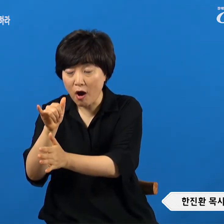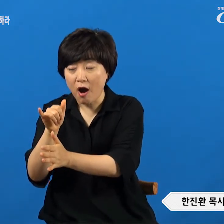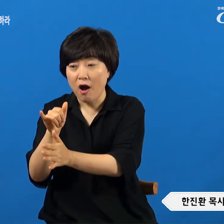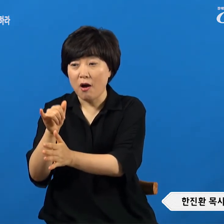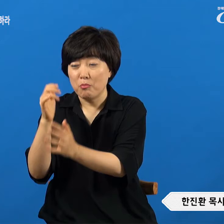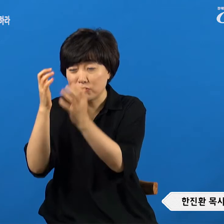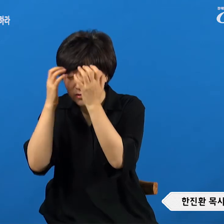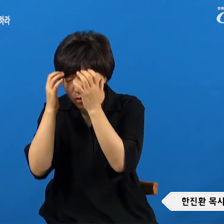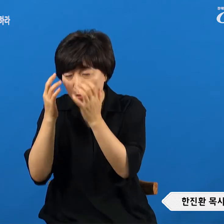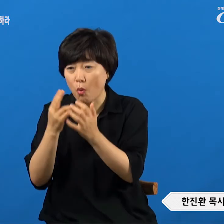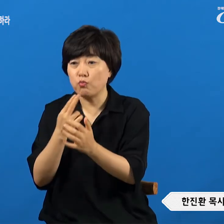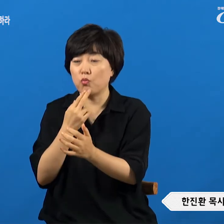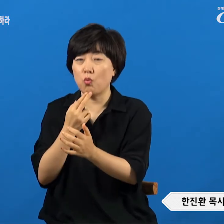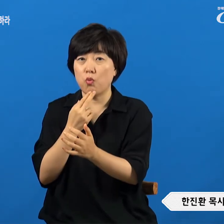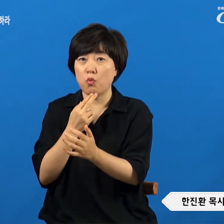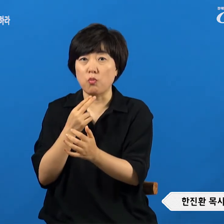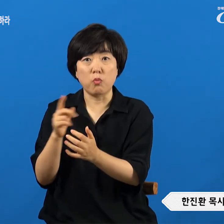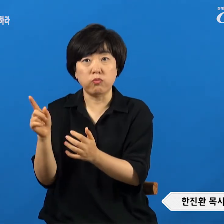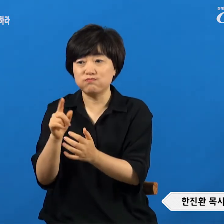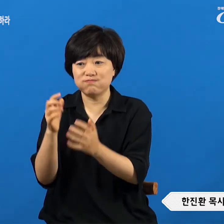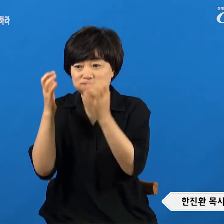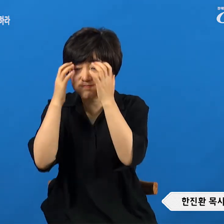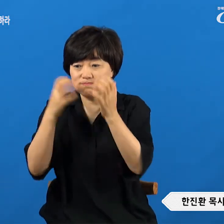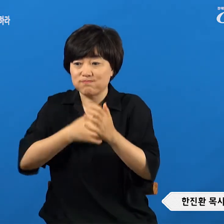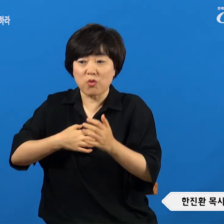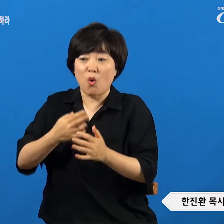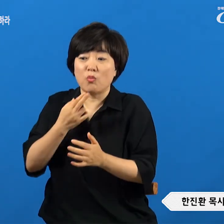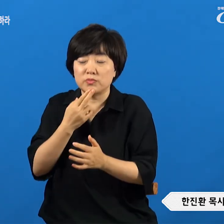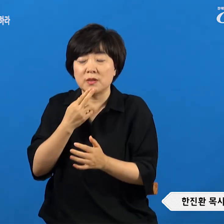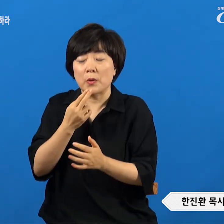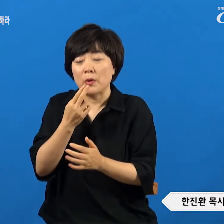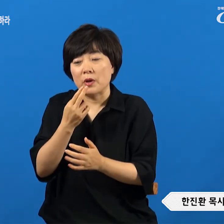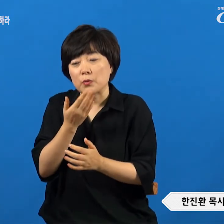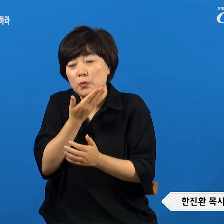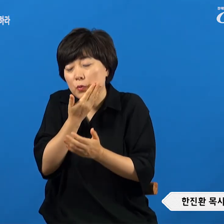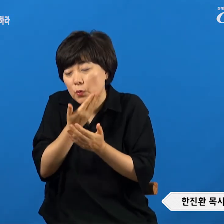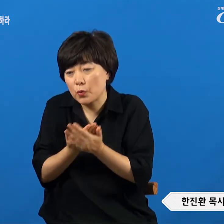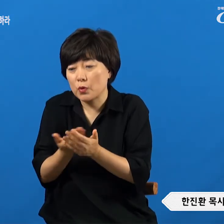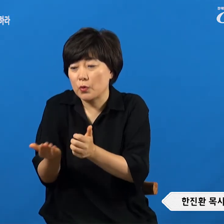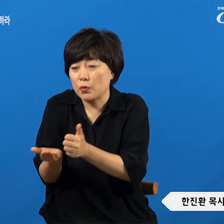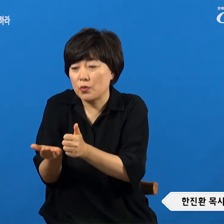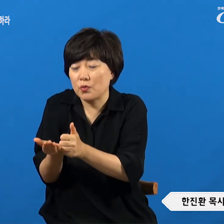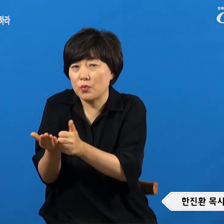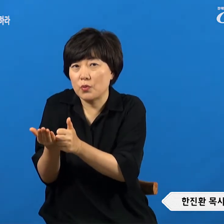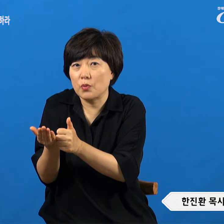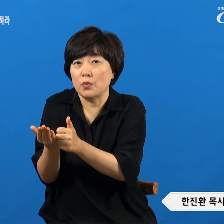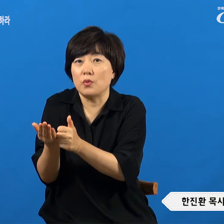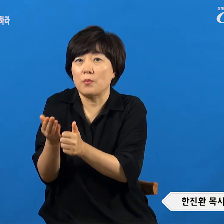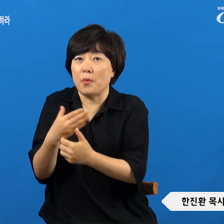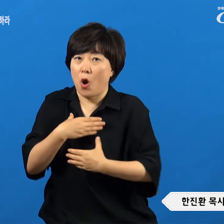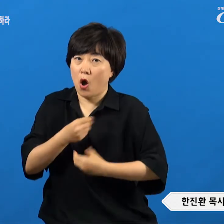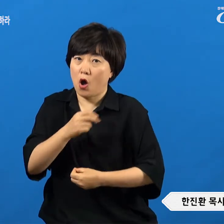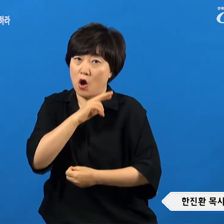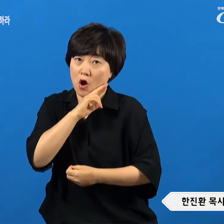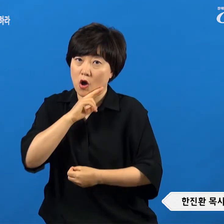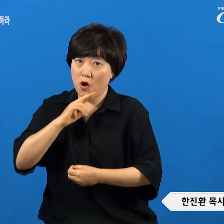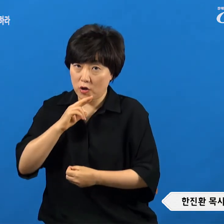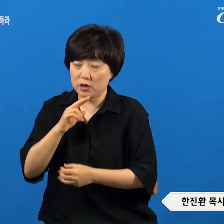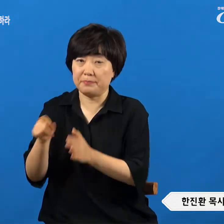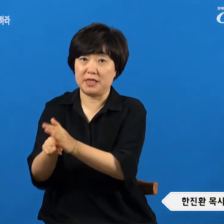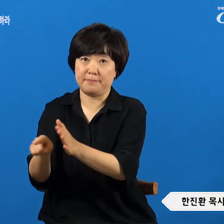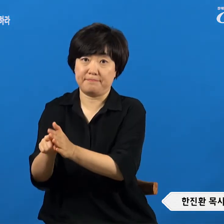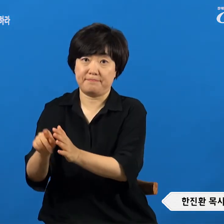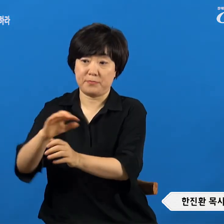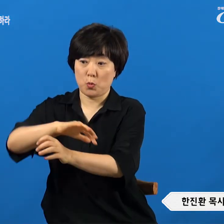경험해 보지 않는 사람의 믿음입니다. 그런 사람은 자기 자신은 한없이 편하고 좋지요.